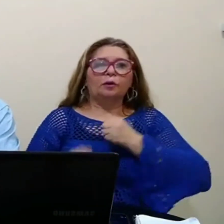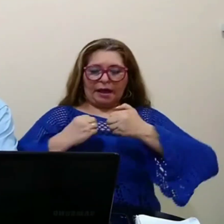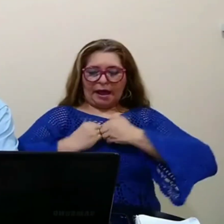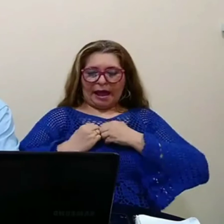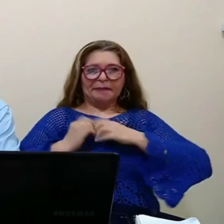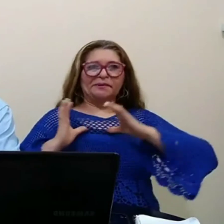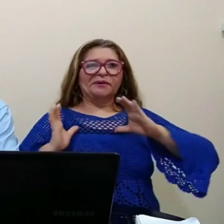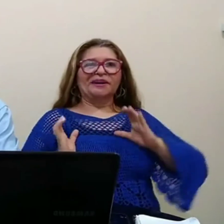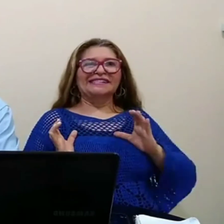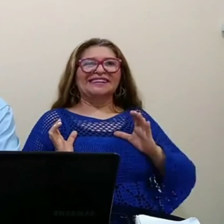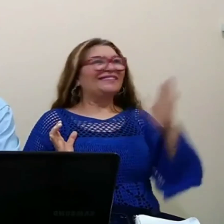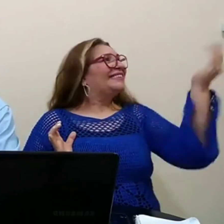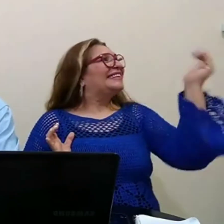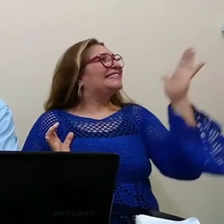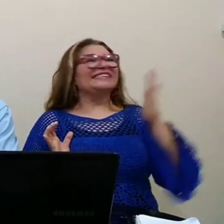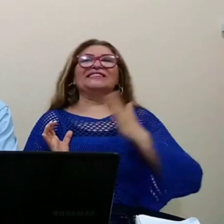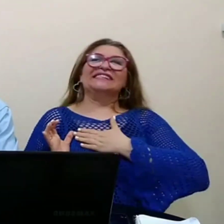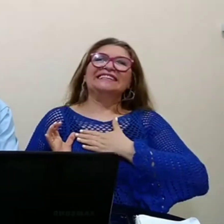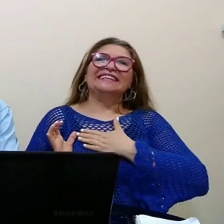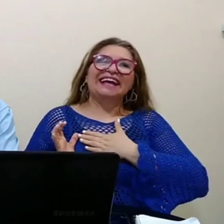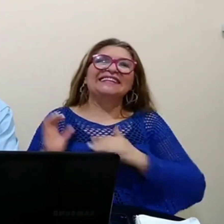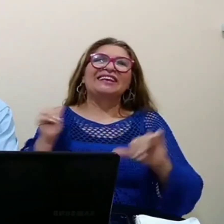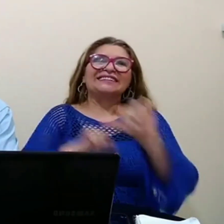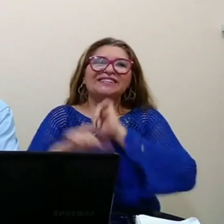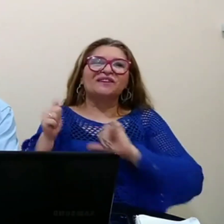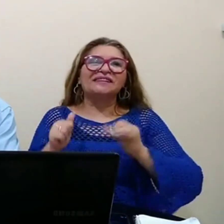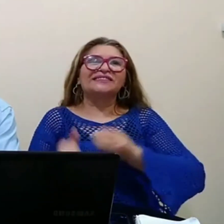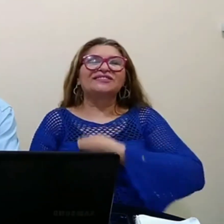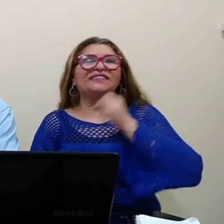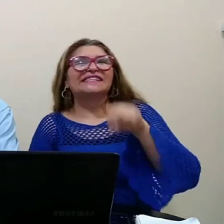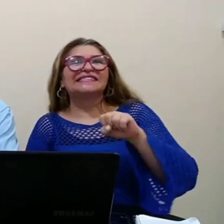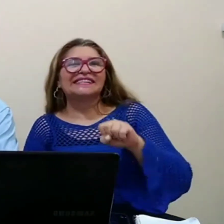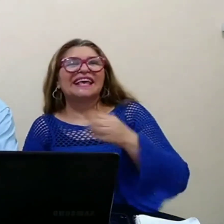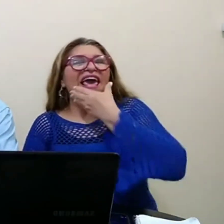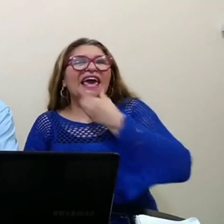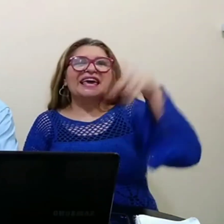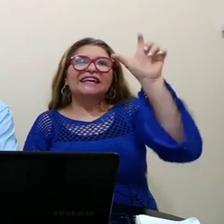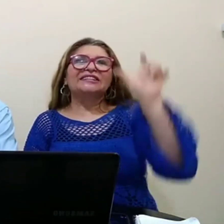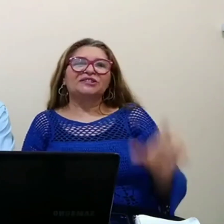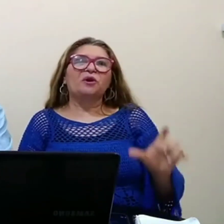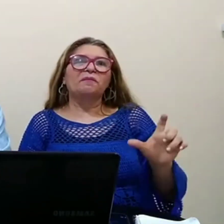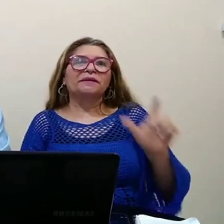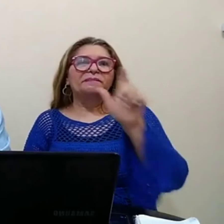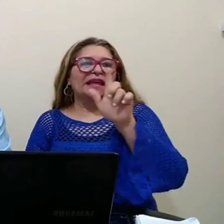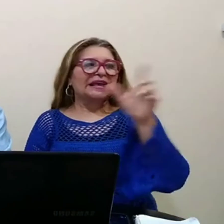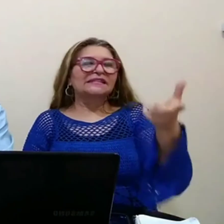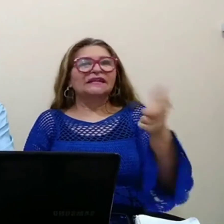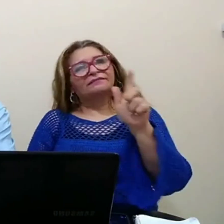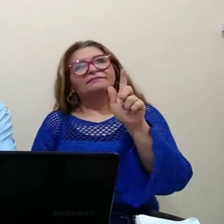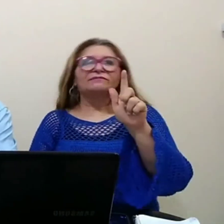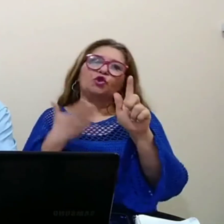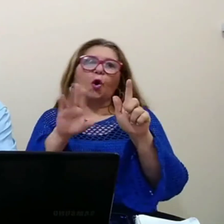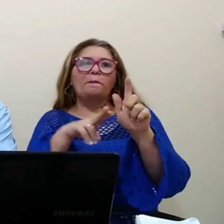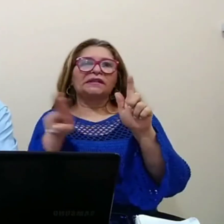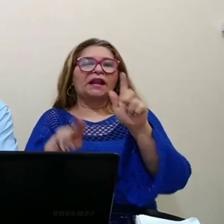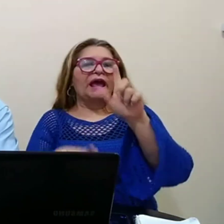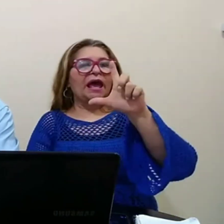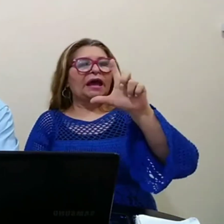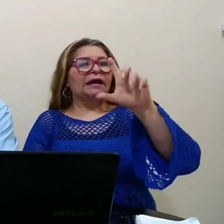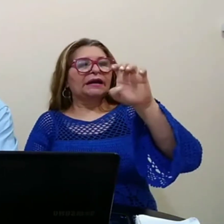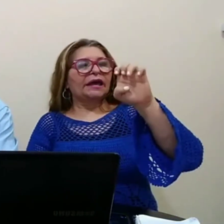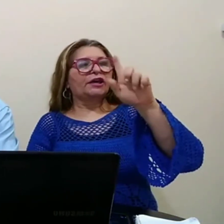ele entrar, tendo uma vida totalmente transformada. E este homem, chamado aqui, ele diz que é a legião,